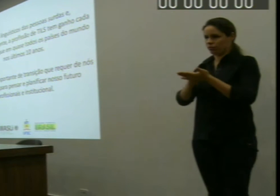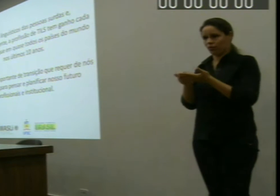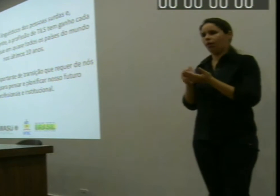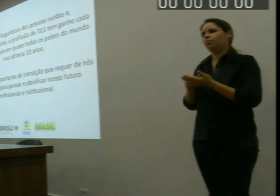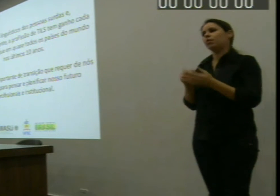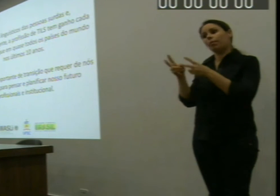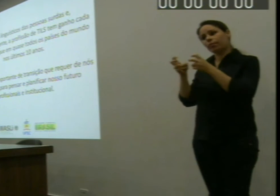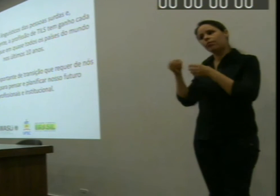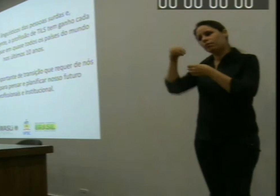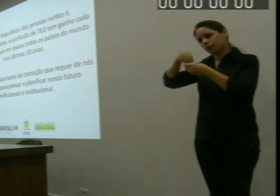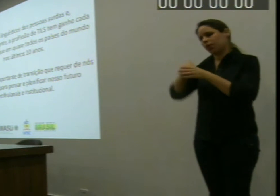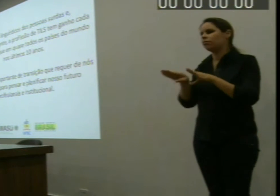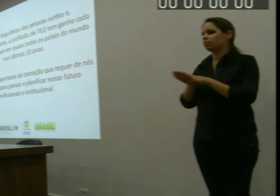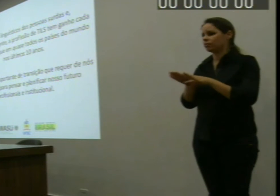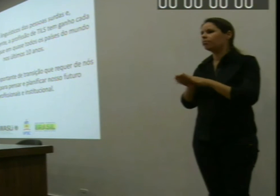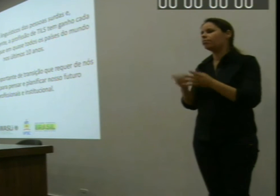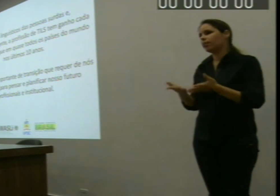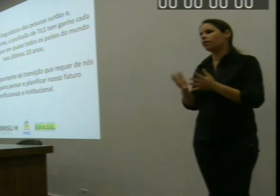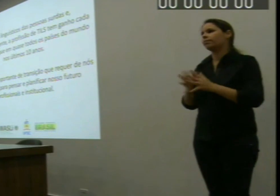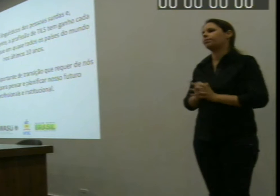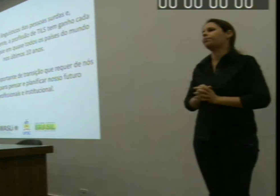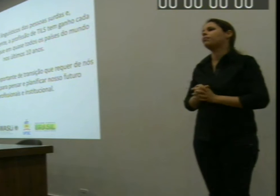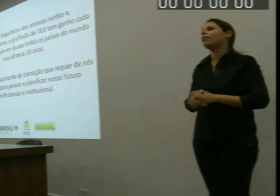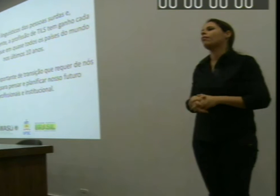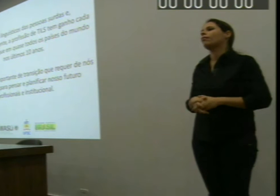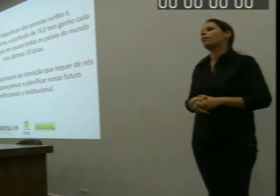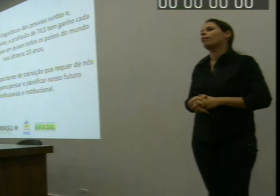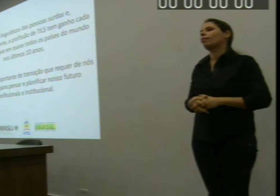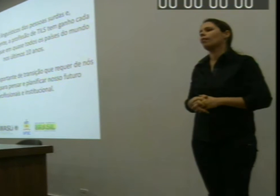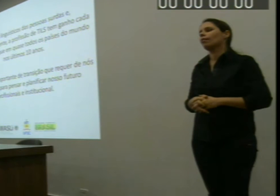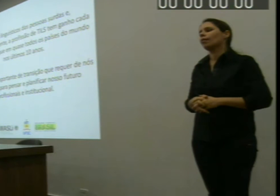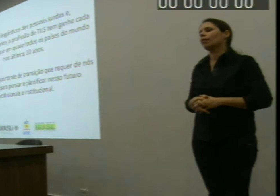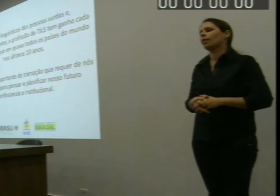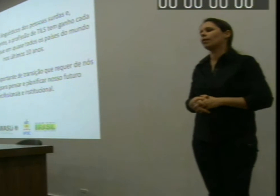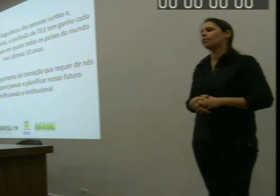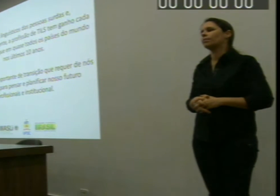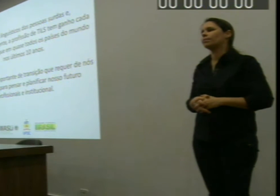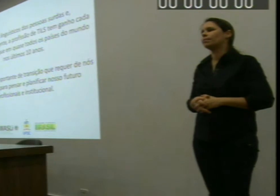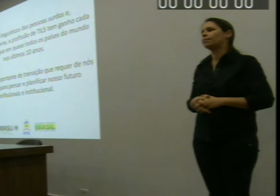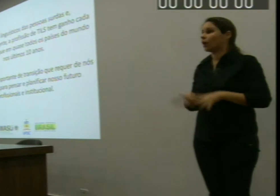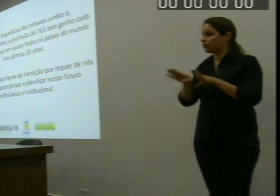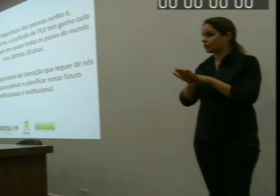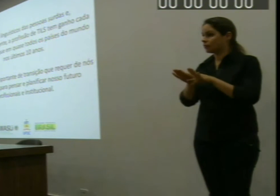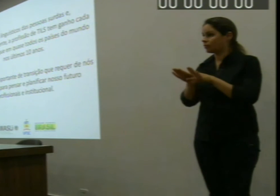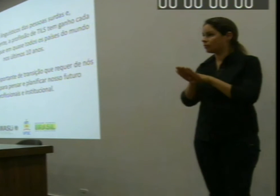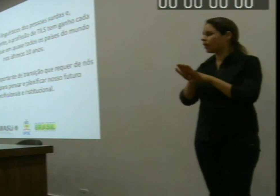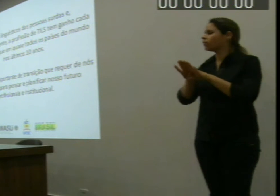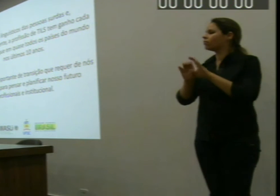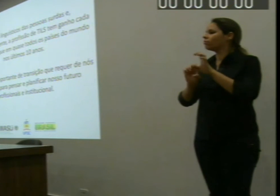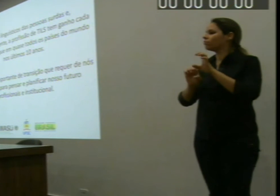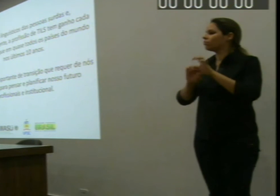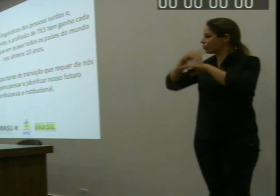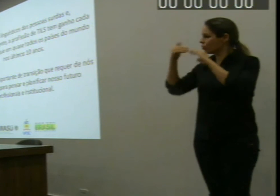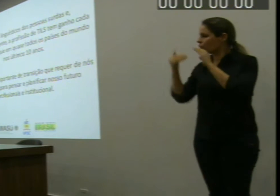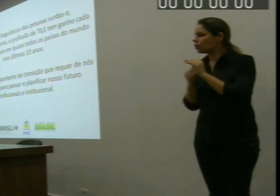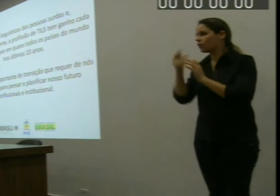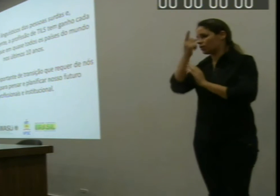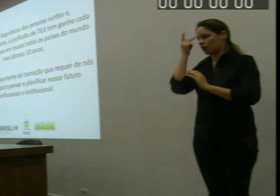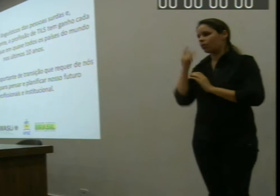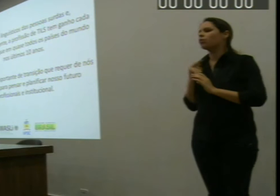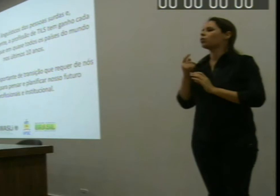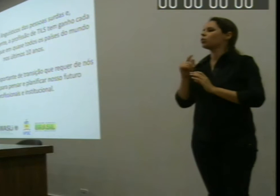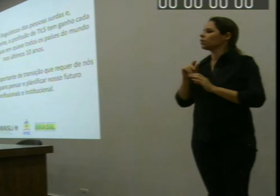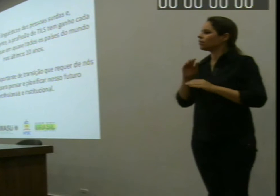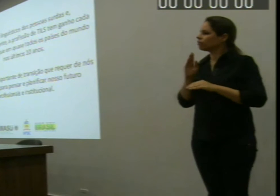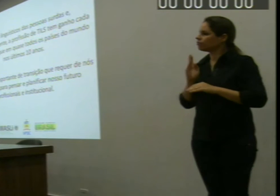conta até das riquezas desenvolvem de forma mais acelerada Mas todos têm desenvolvido de alguma forma o uso da língua